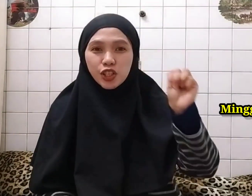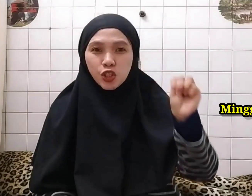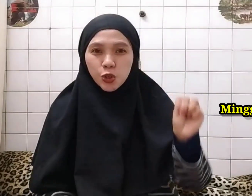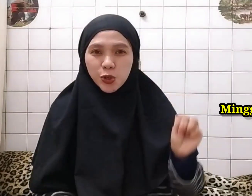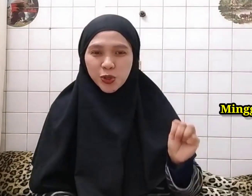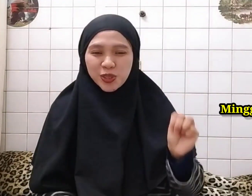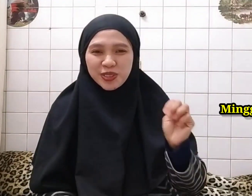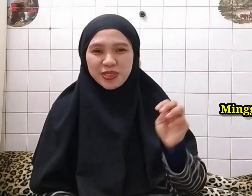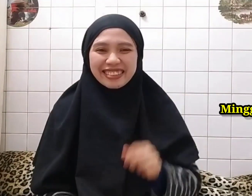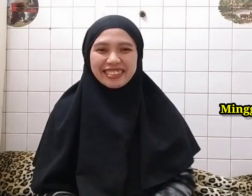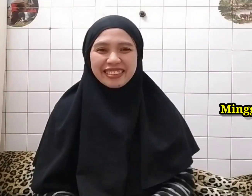minggu,